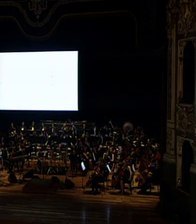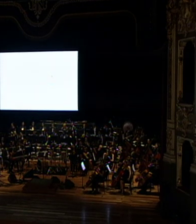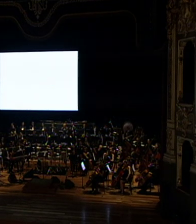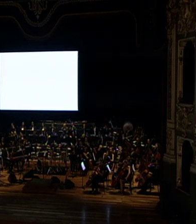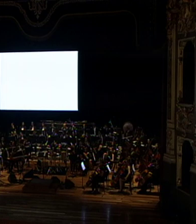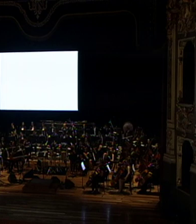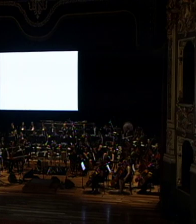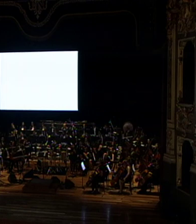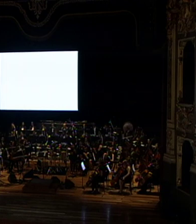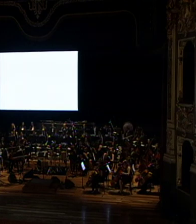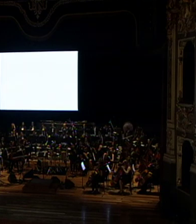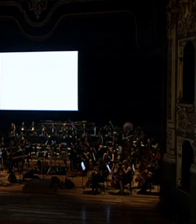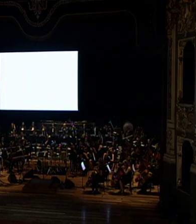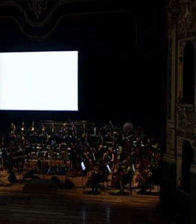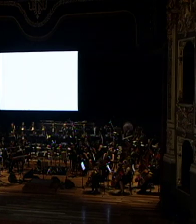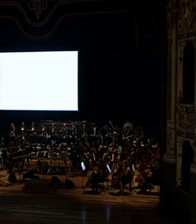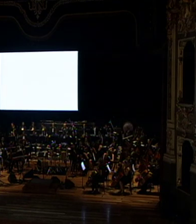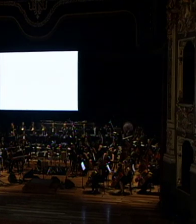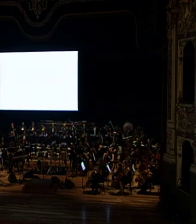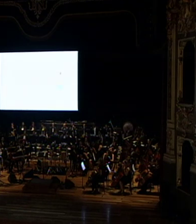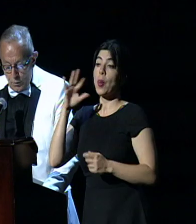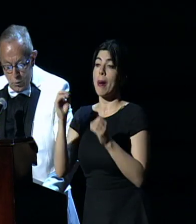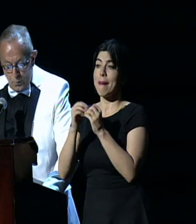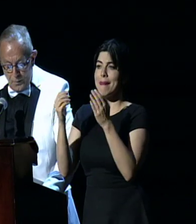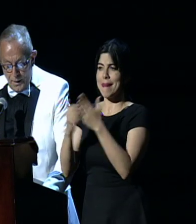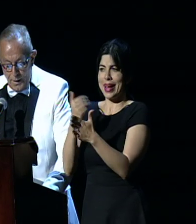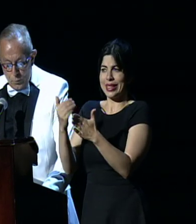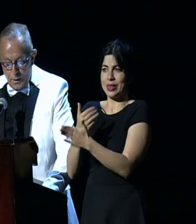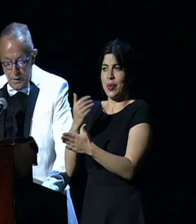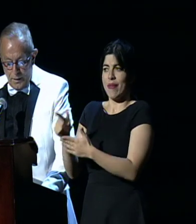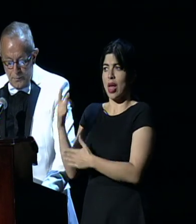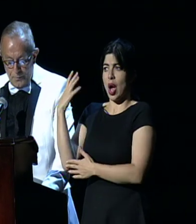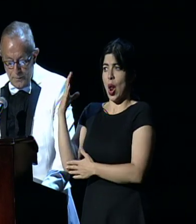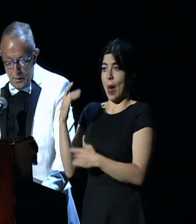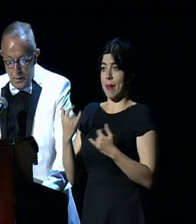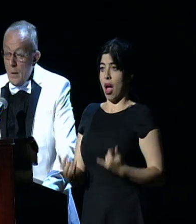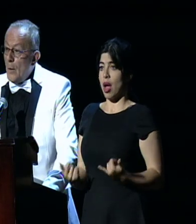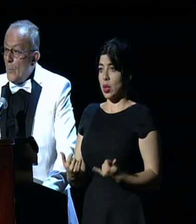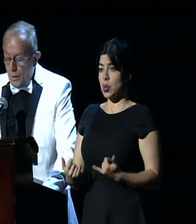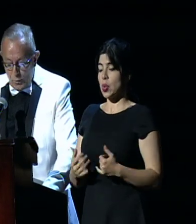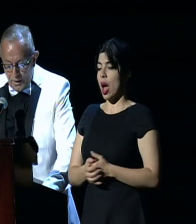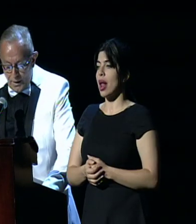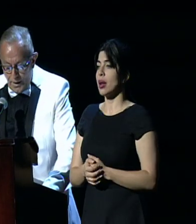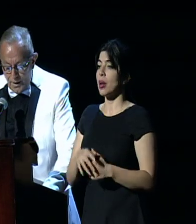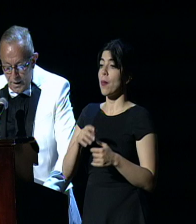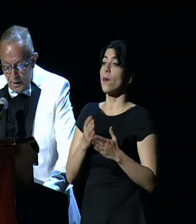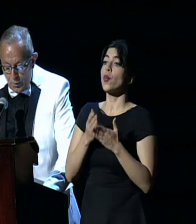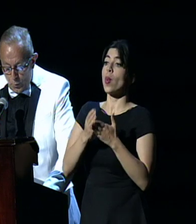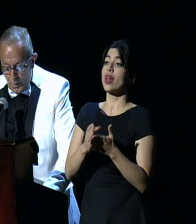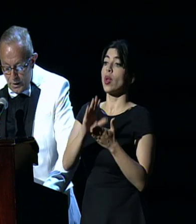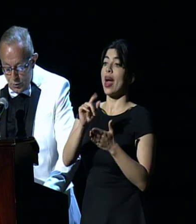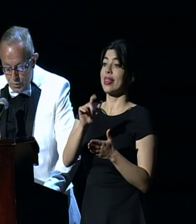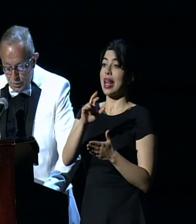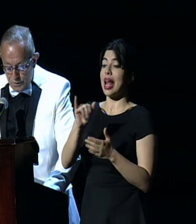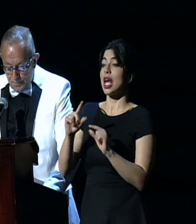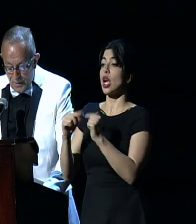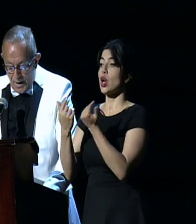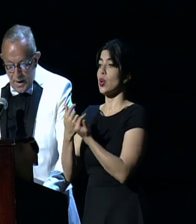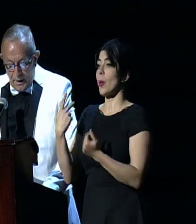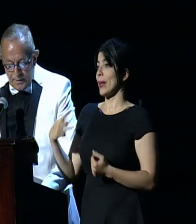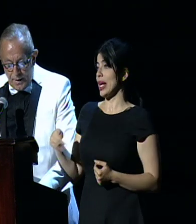Dos de las expresiones musicales más innovadoras de Colombia en la actualidad, Puerto Candelaria y Crew